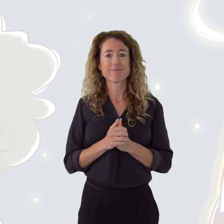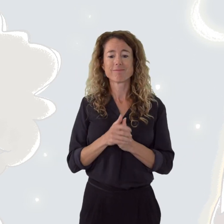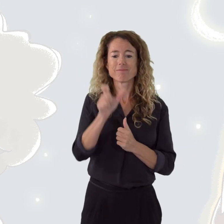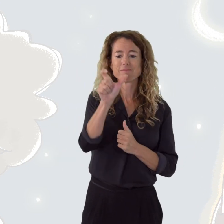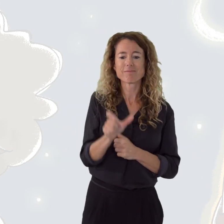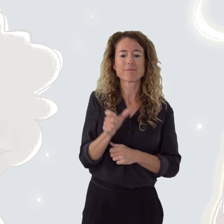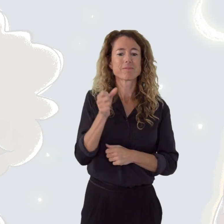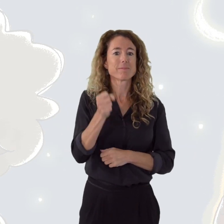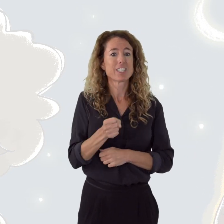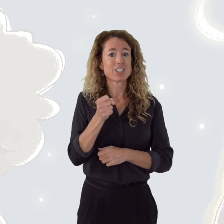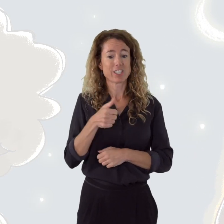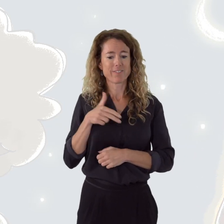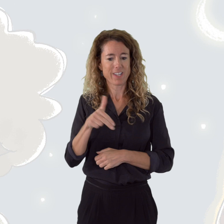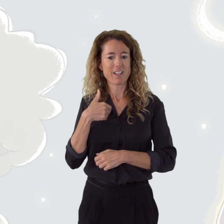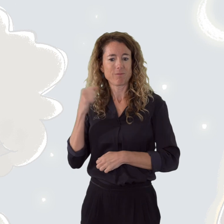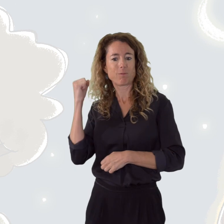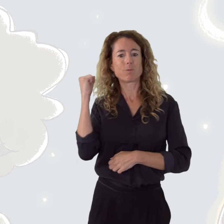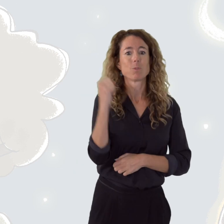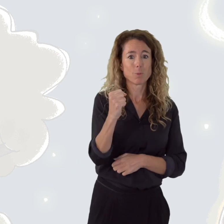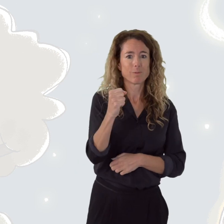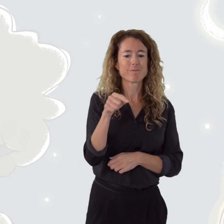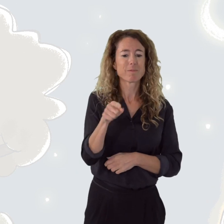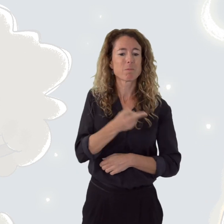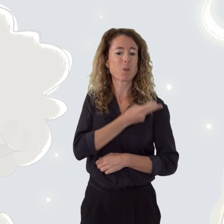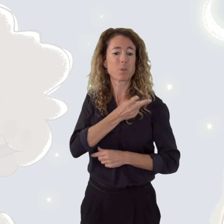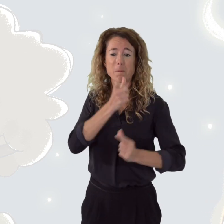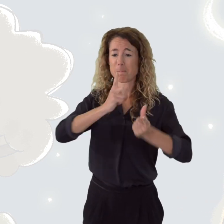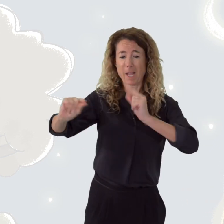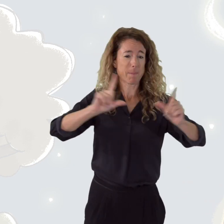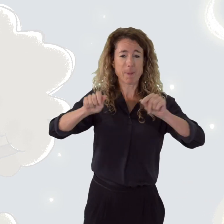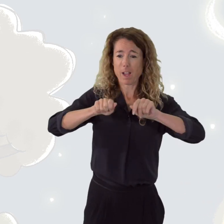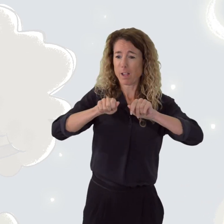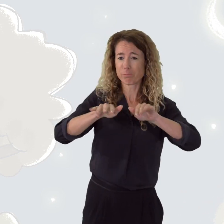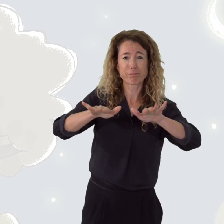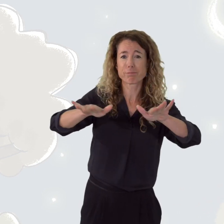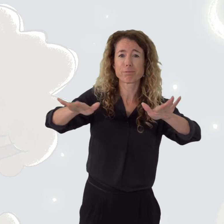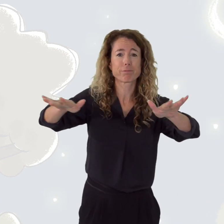« Je vais tuer le berger, et les moutons partiront de tous les côtés. »